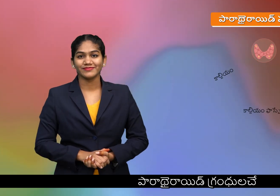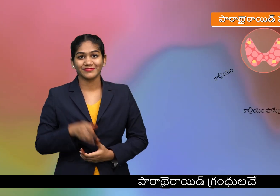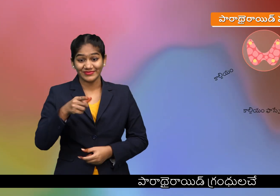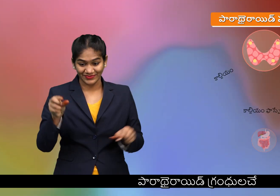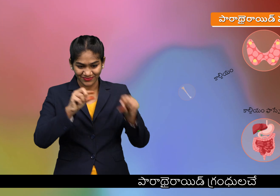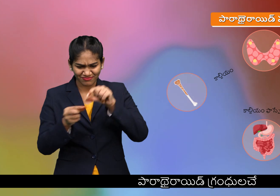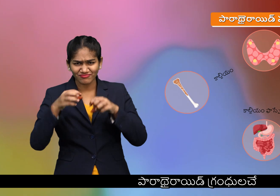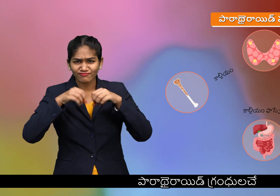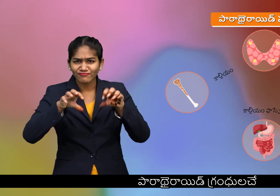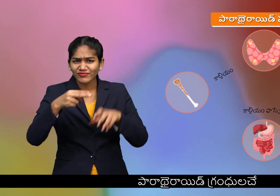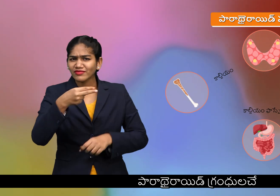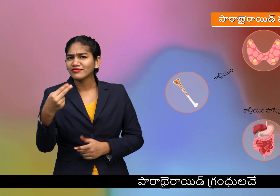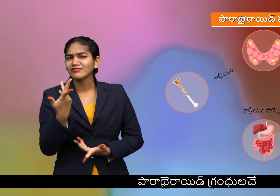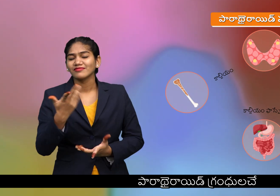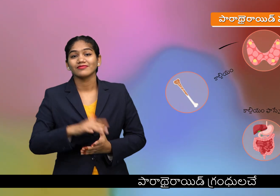పారాథైరాయిడ్ గ్రంథులచే